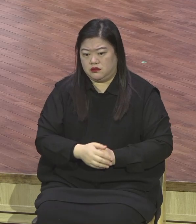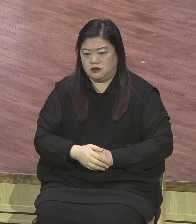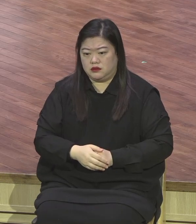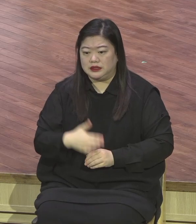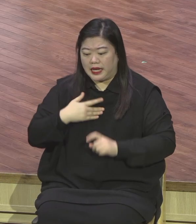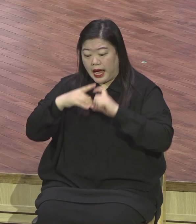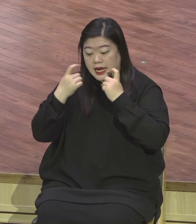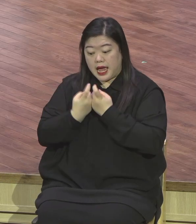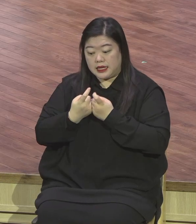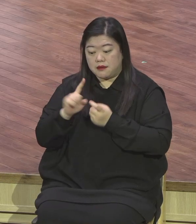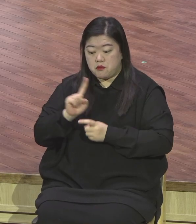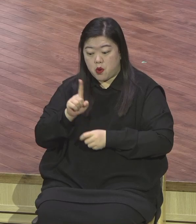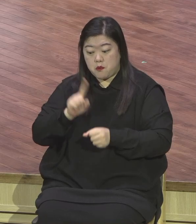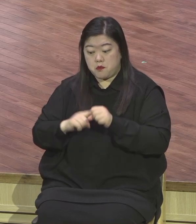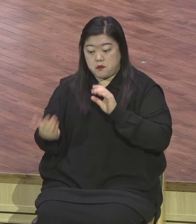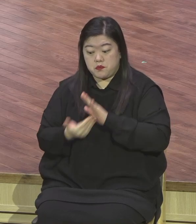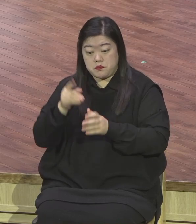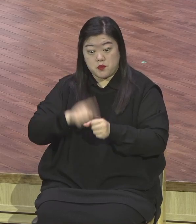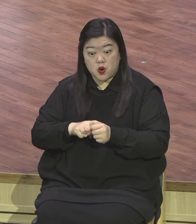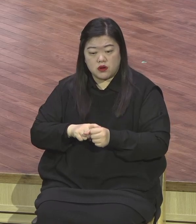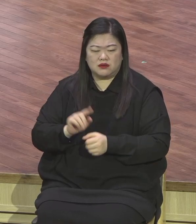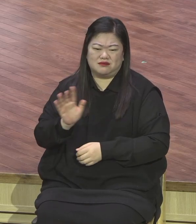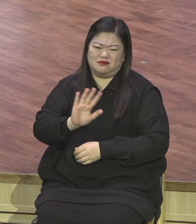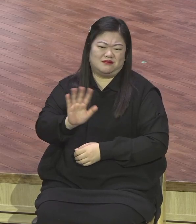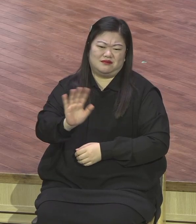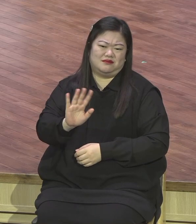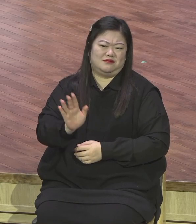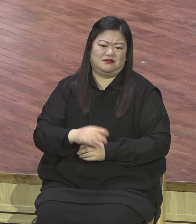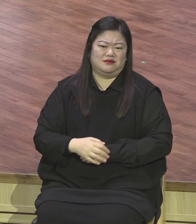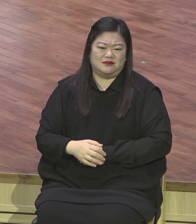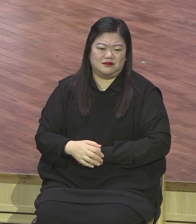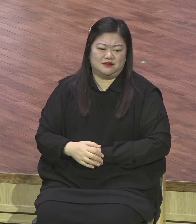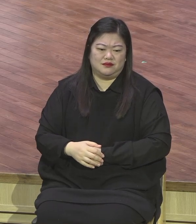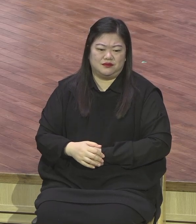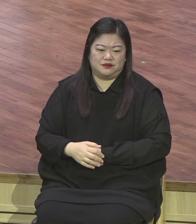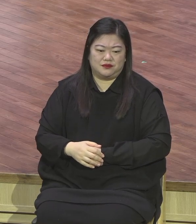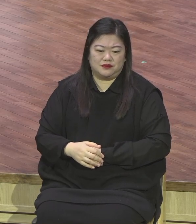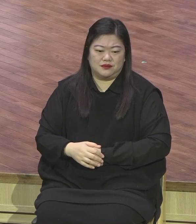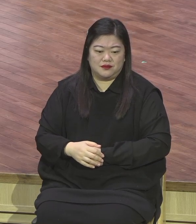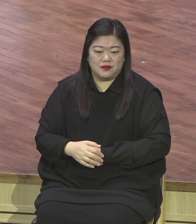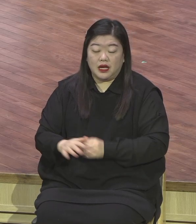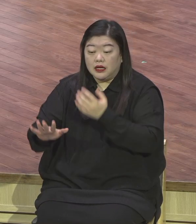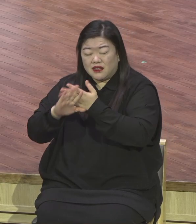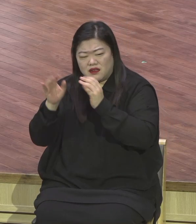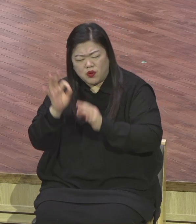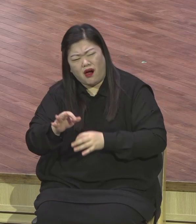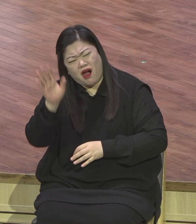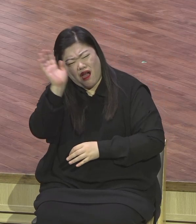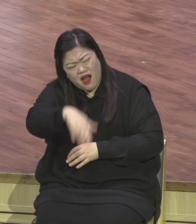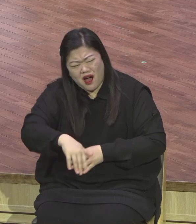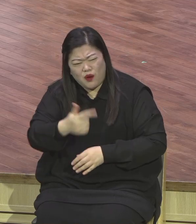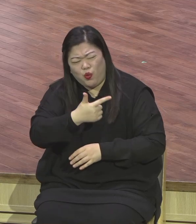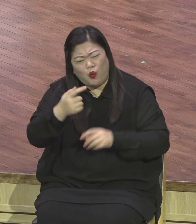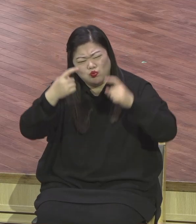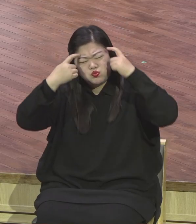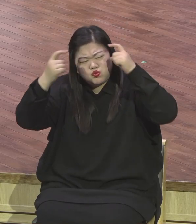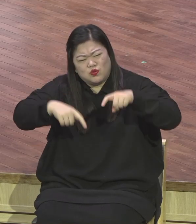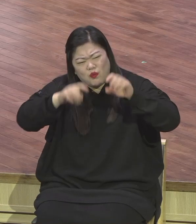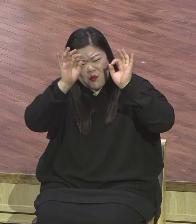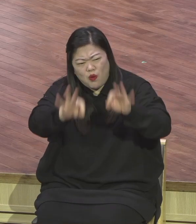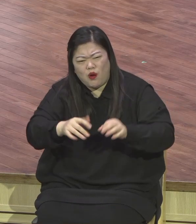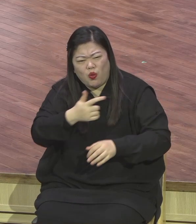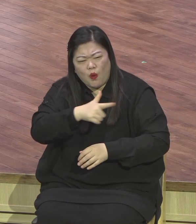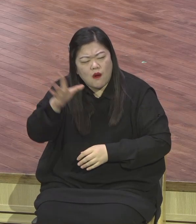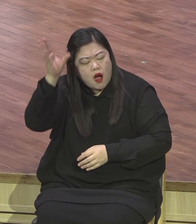하나님이 다 주시지. 좀 바보스러울 정도로 아무 생각이 없는 사람처럼